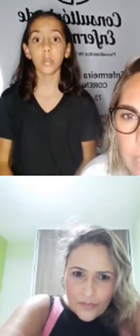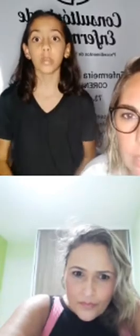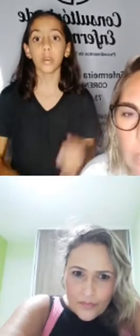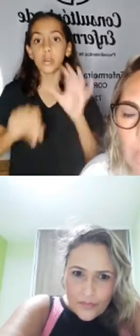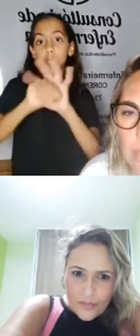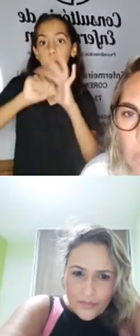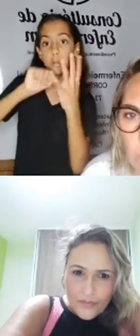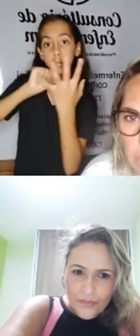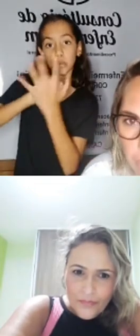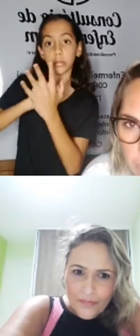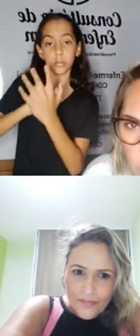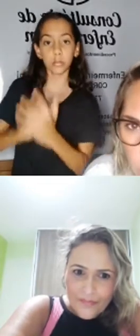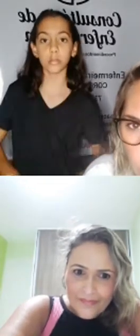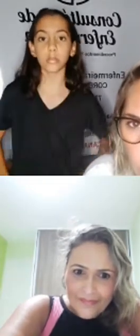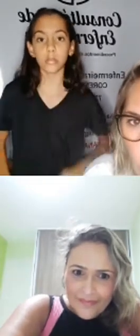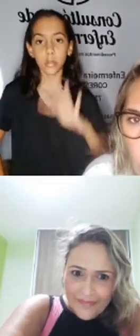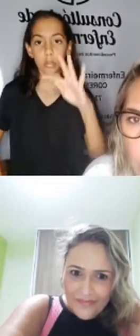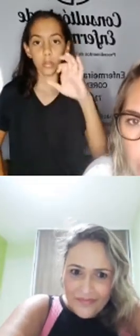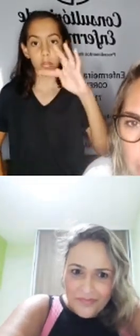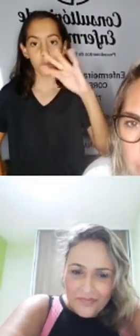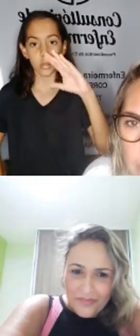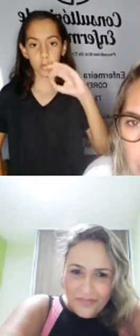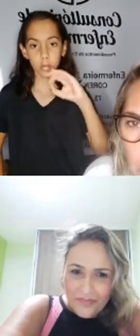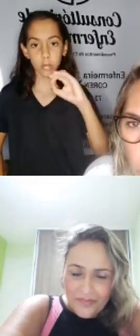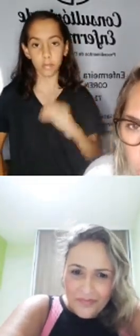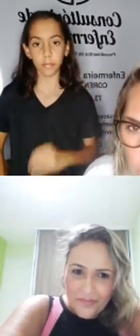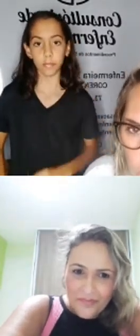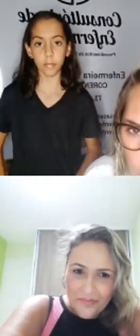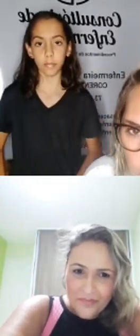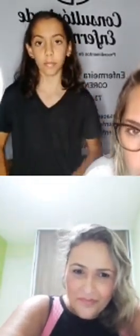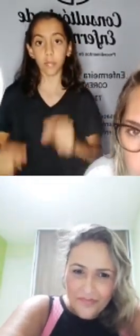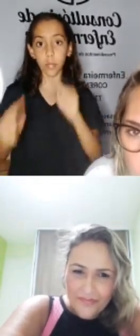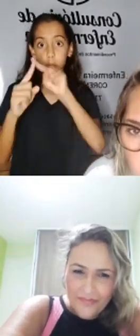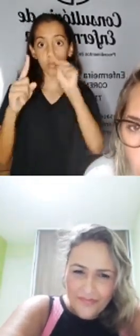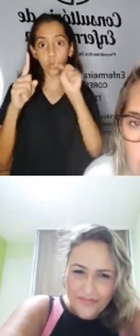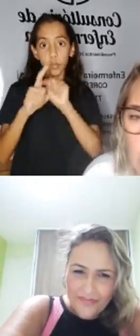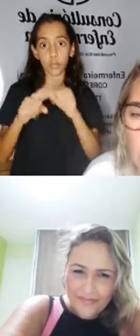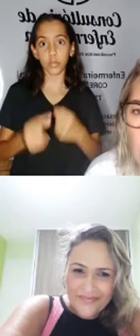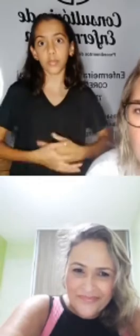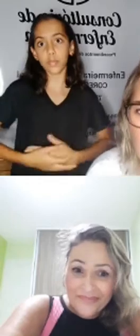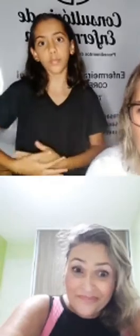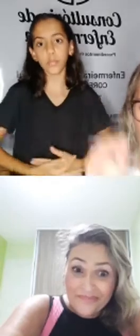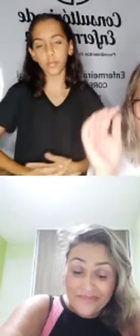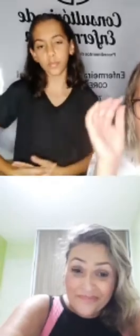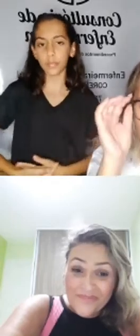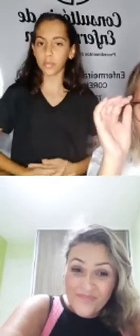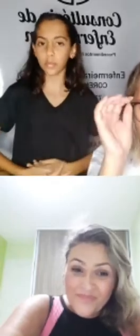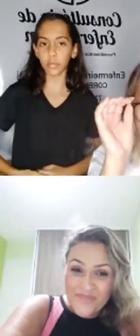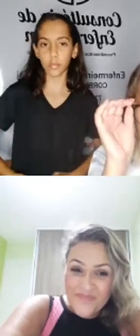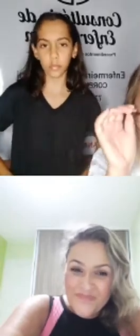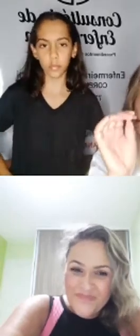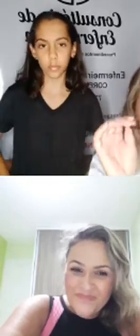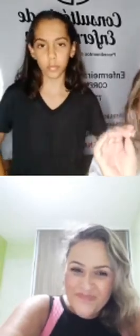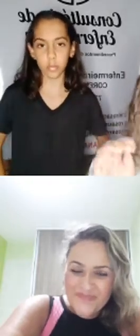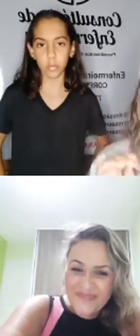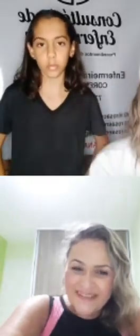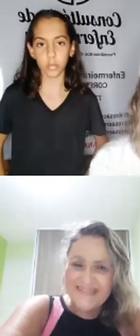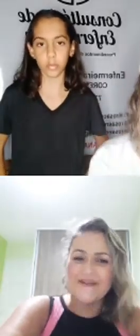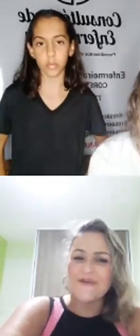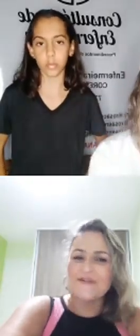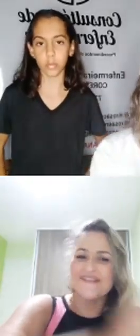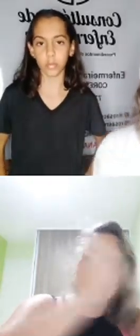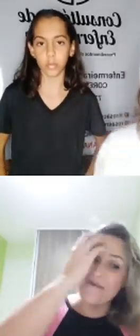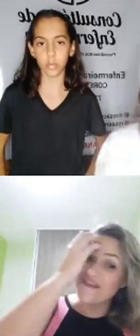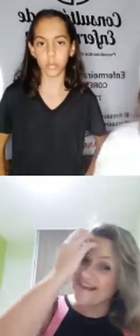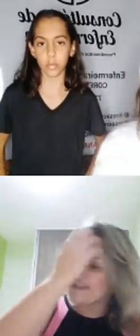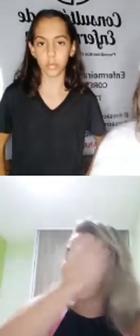como fica a situação do feto? O bebê está imune neste caso? Quais as providências a serem tomadas?